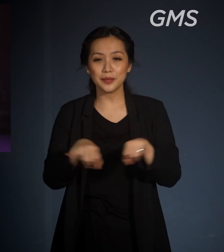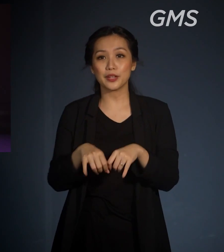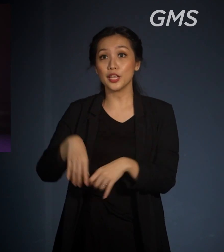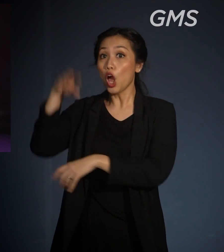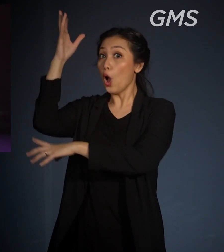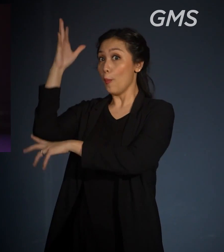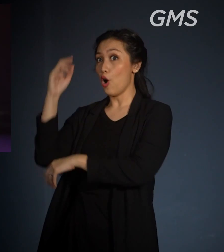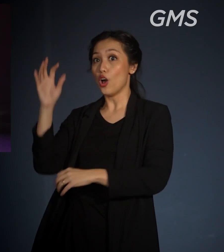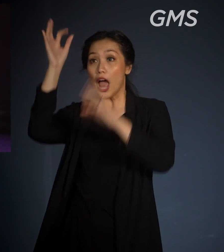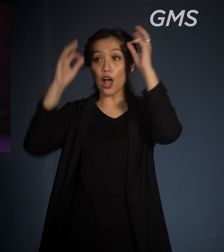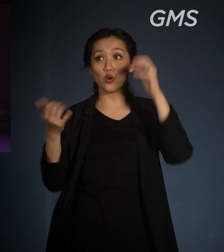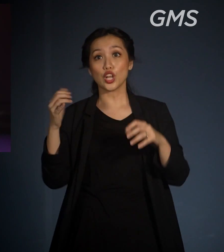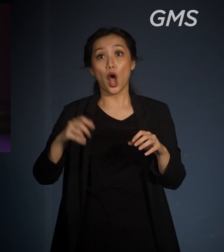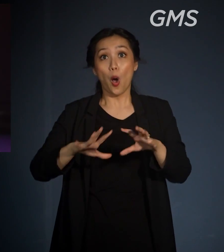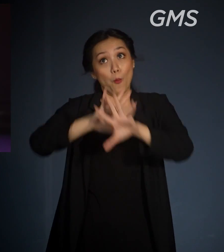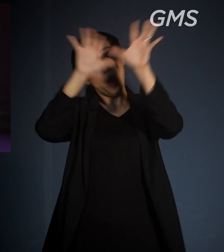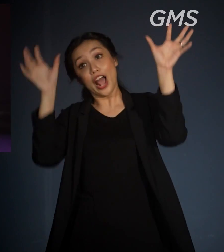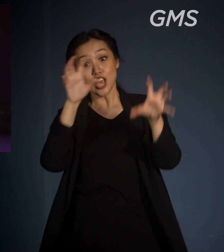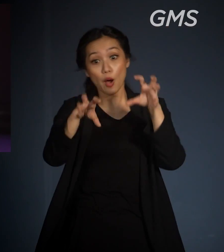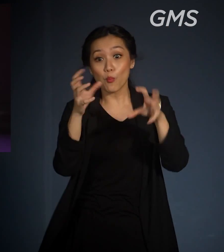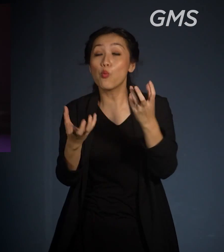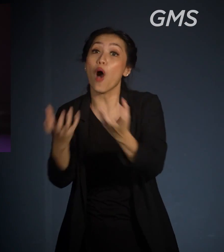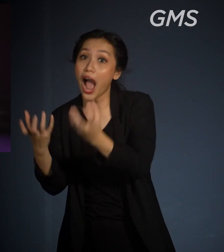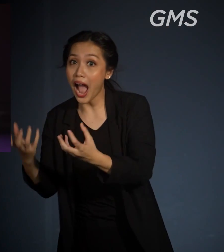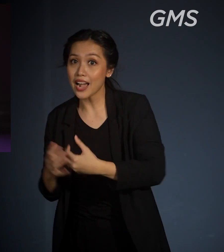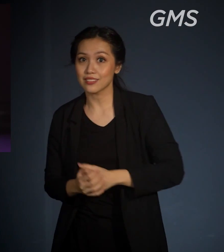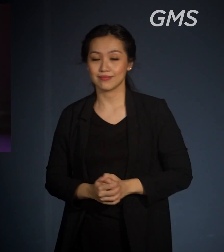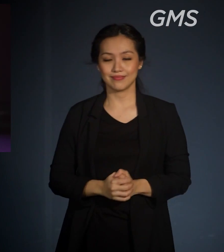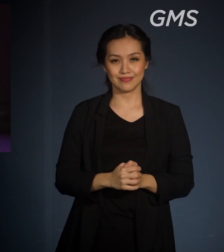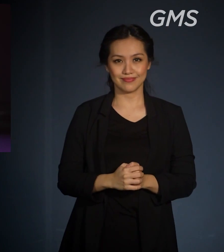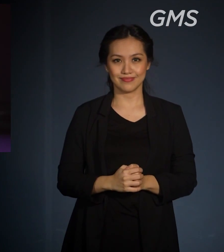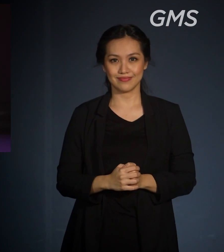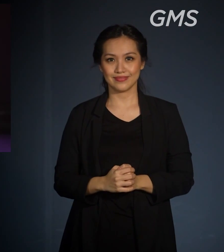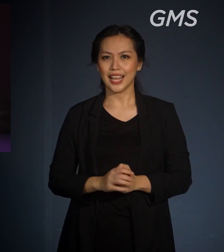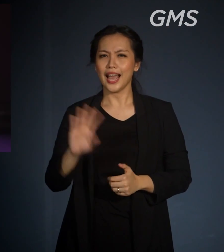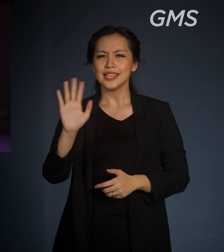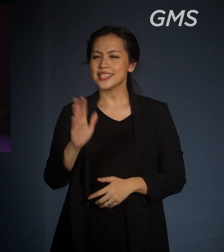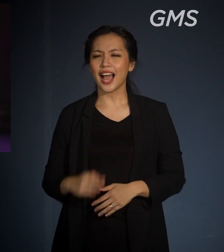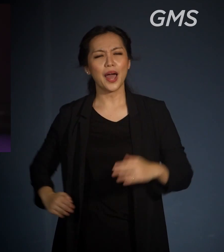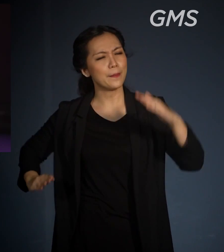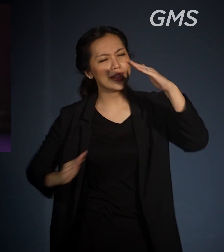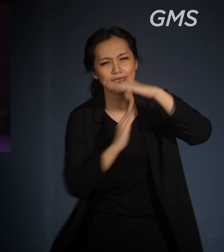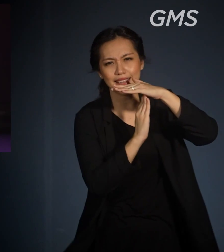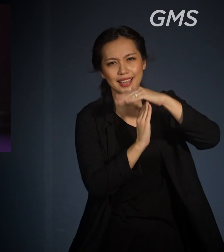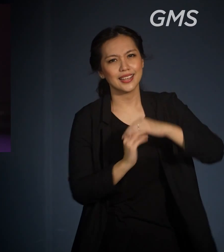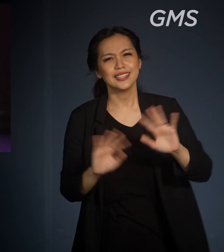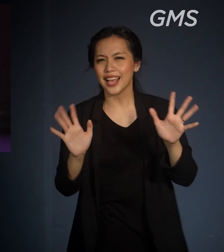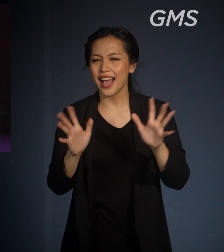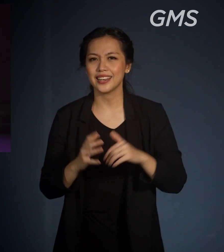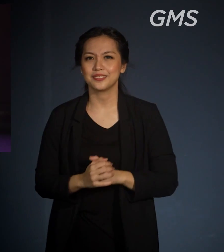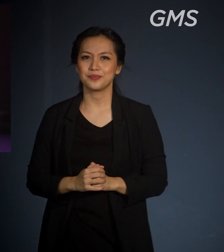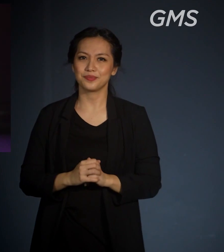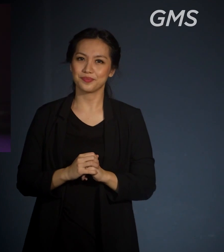menghasilkan buah bagi Tuhan. Itu sebabnya kita nggak boleh berhenti. Saudara, dalam pekerjaan,